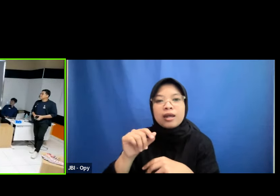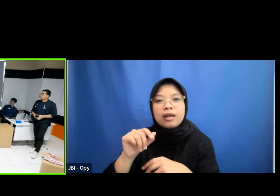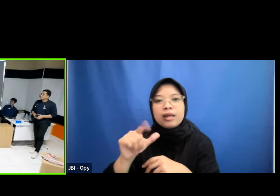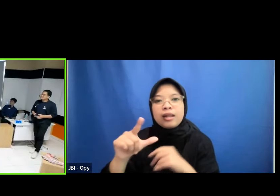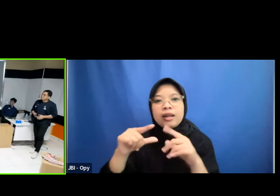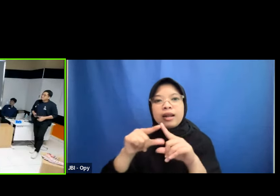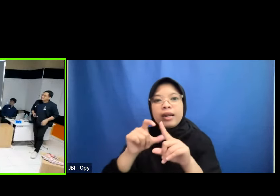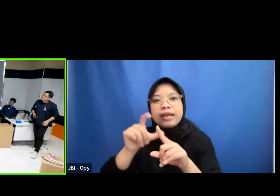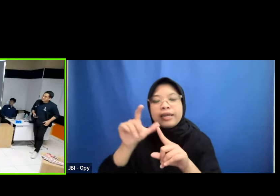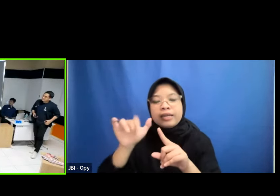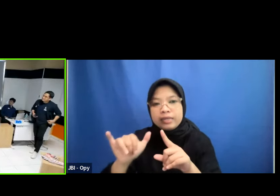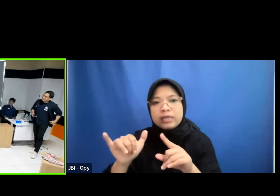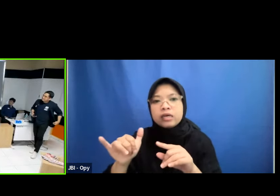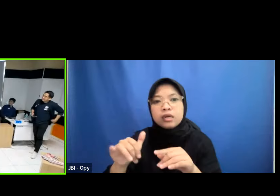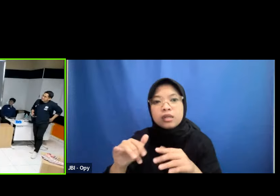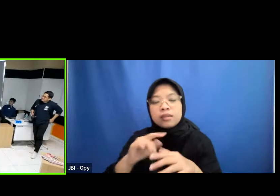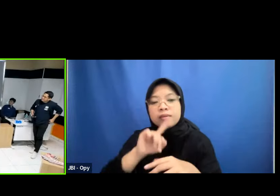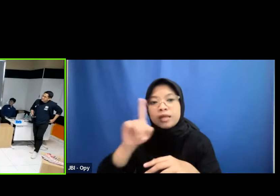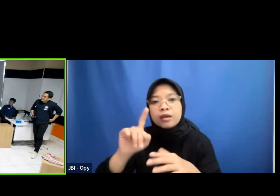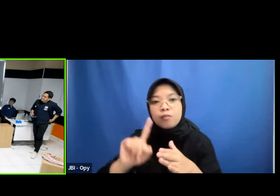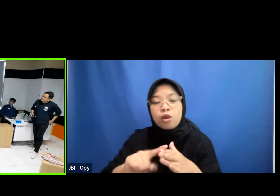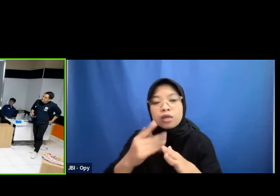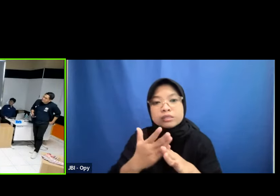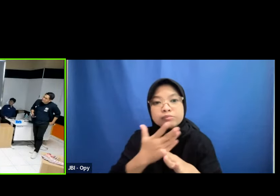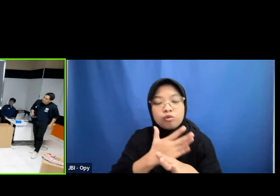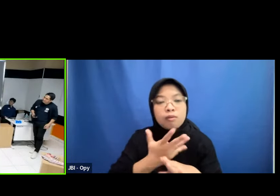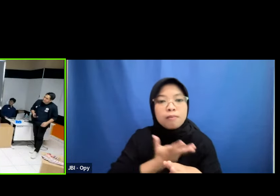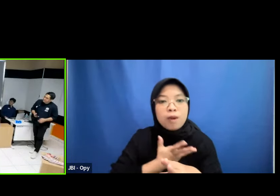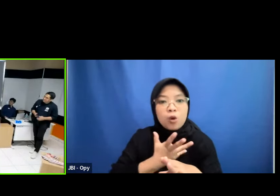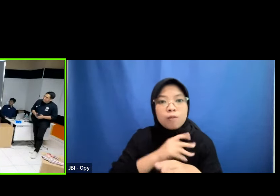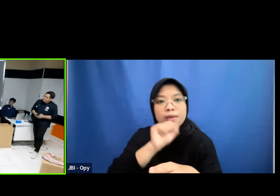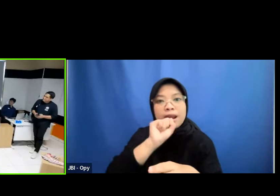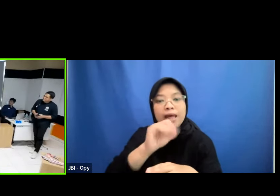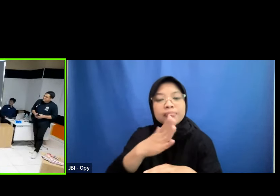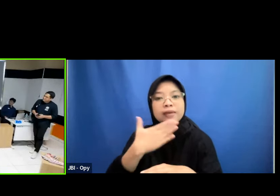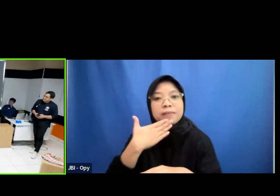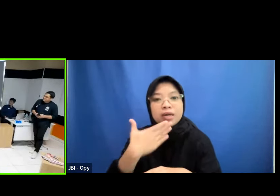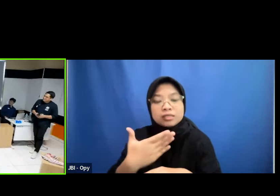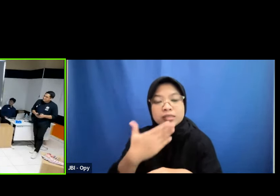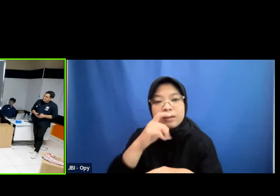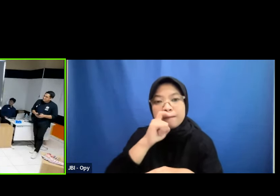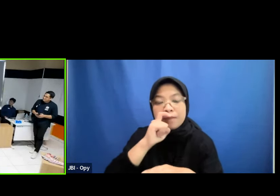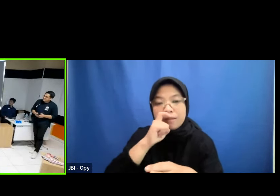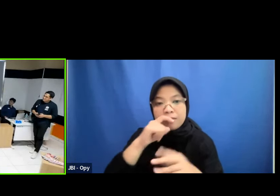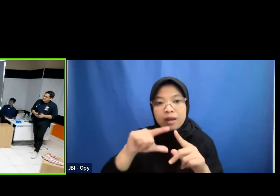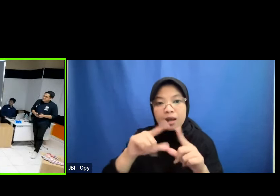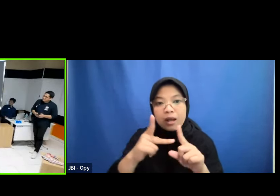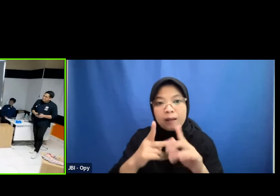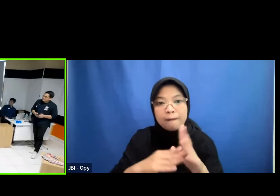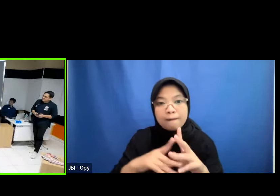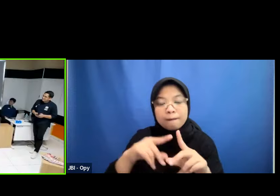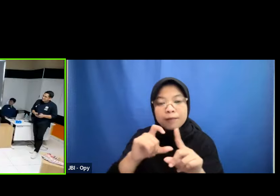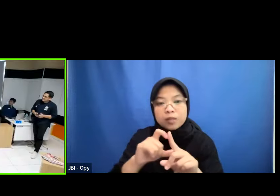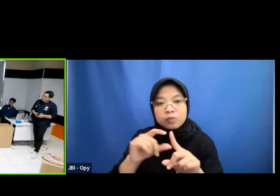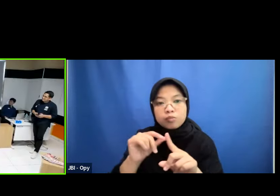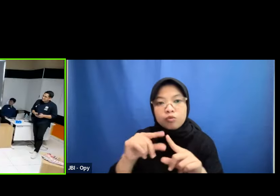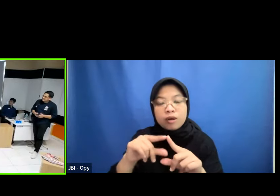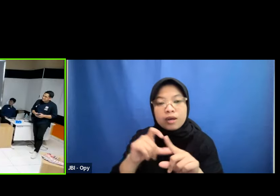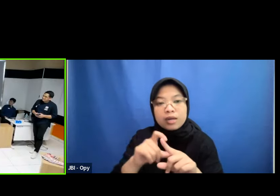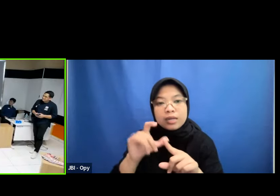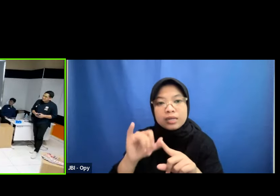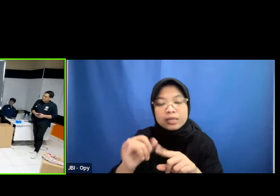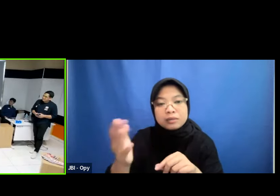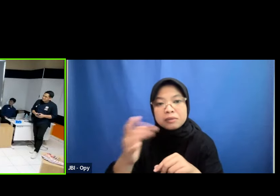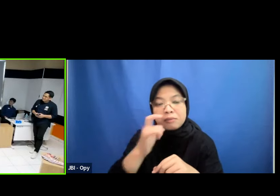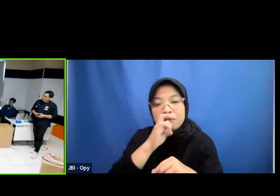sebelum memulai pertanyaan saya sebenarnya Sebetulnya saya mau terima kasih ke Pak Ahmad Fadi karena eh one